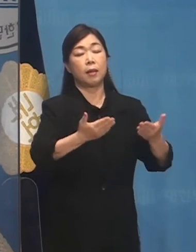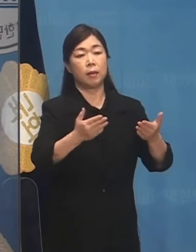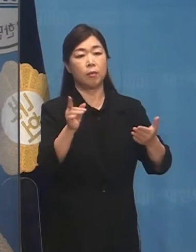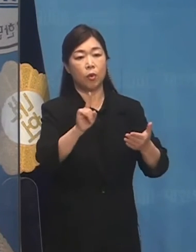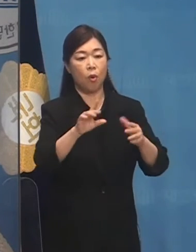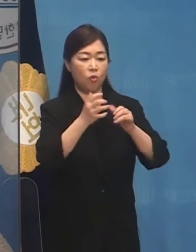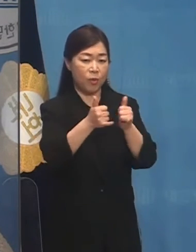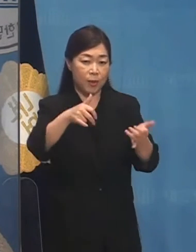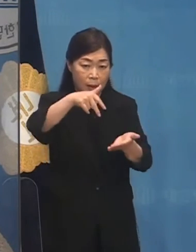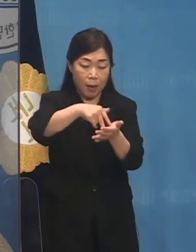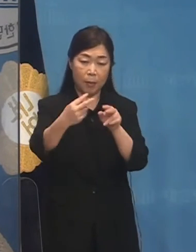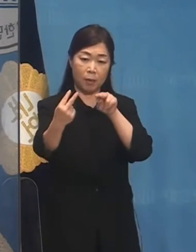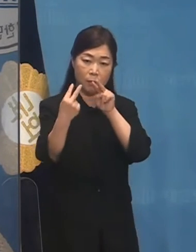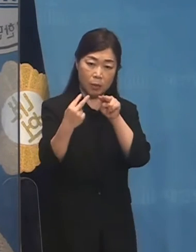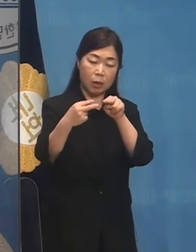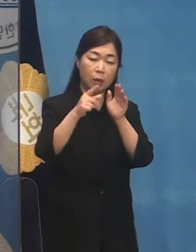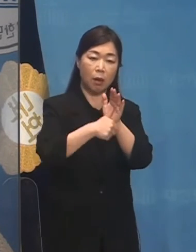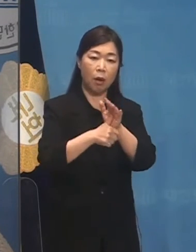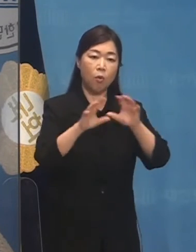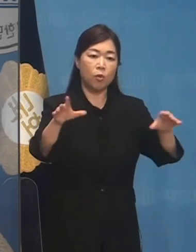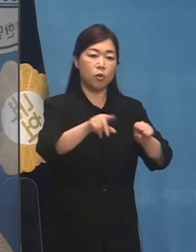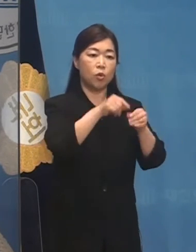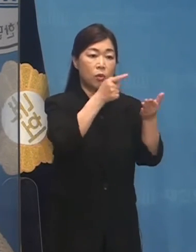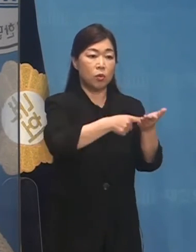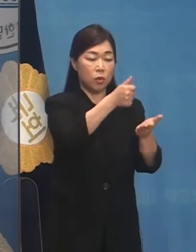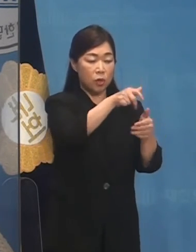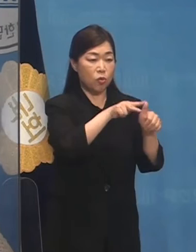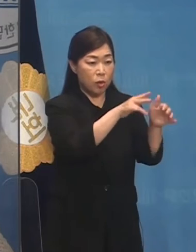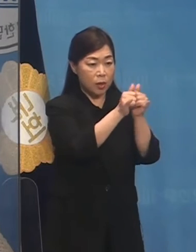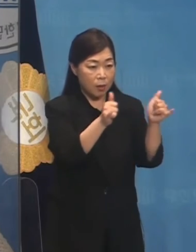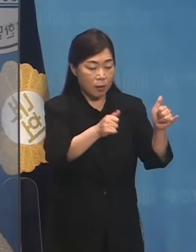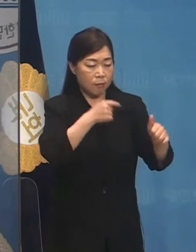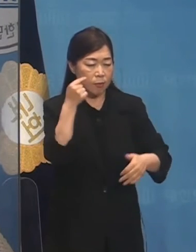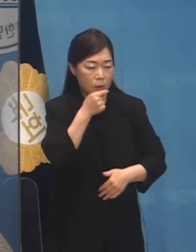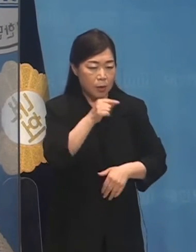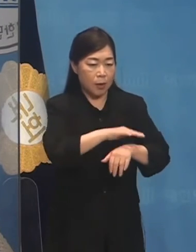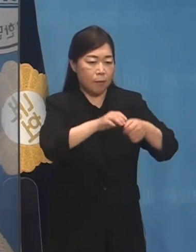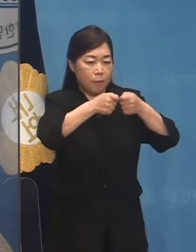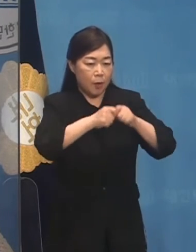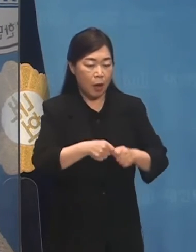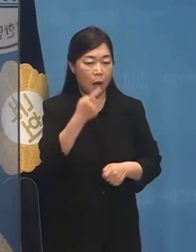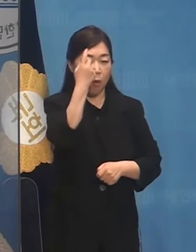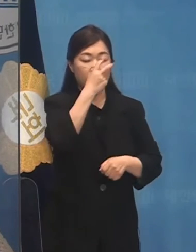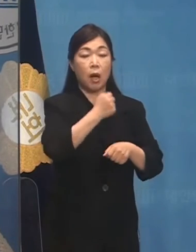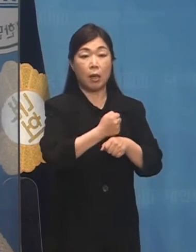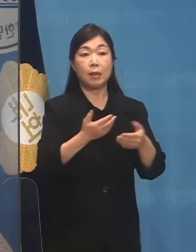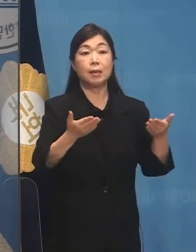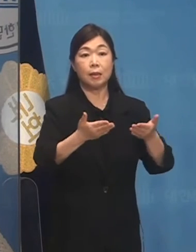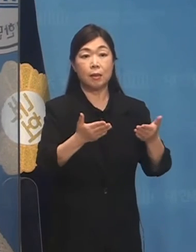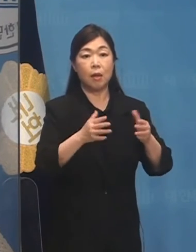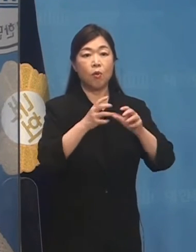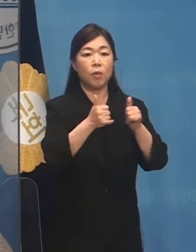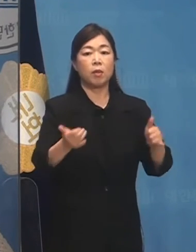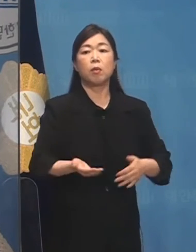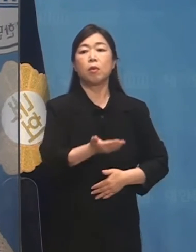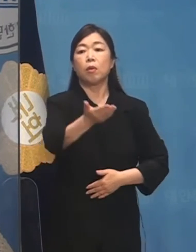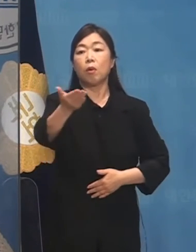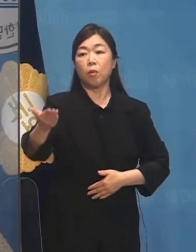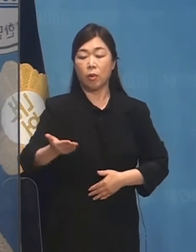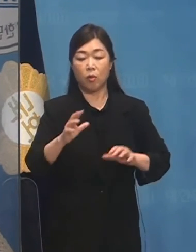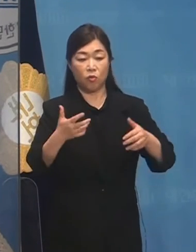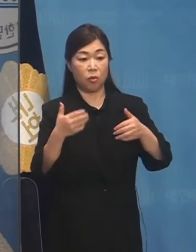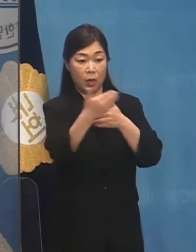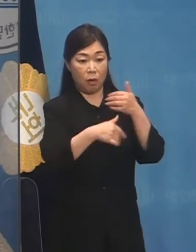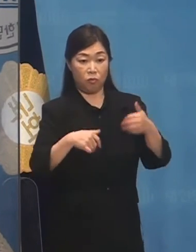우리 국민 앞에 국무총리 후보자에 대해서 철저하고 꼼꼼하게 검증하는 것은 국민 여러분께서